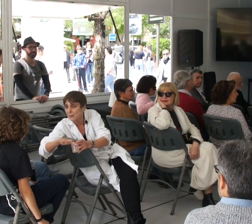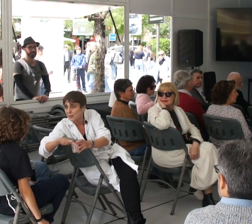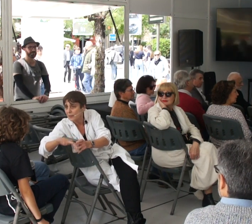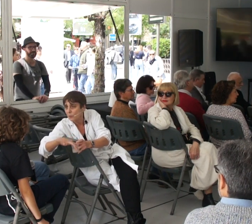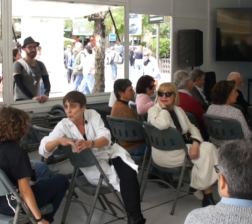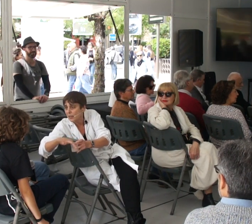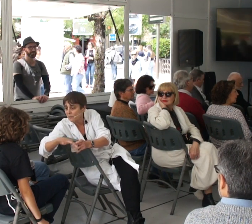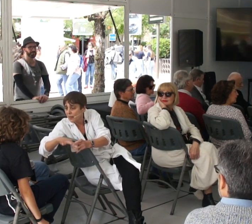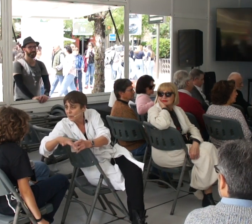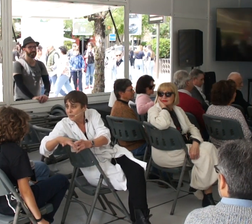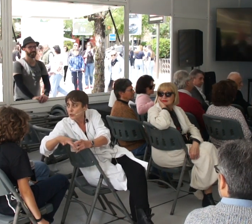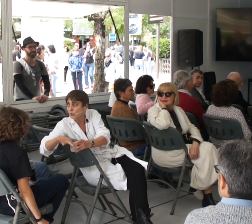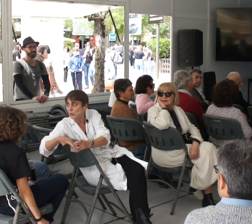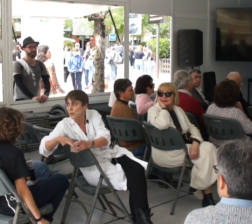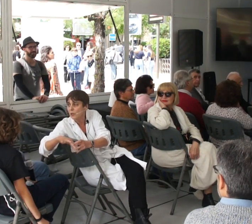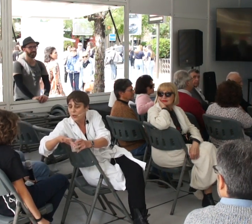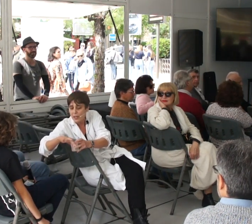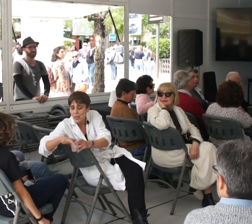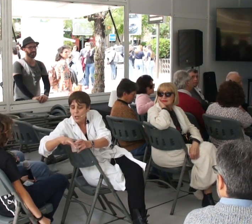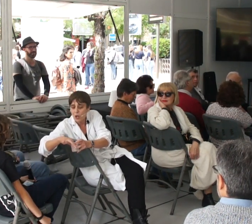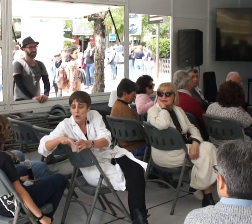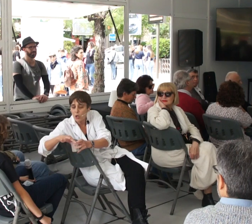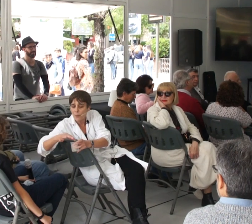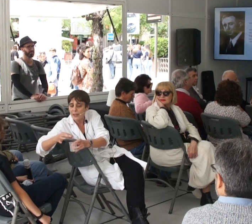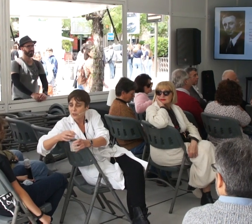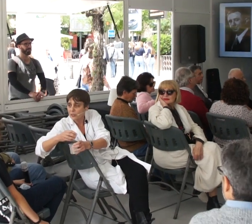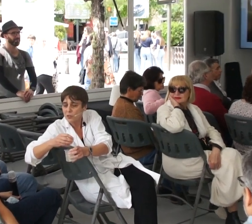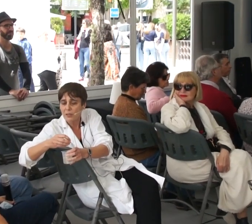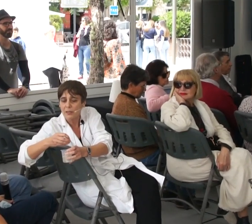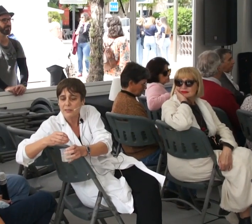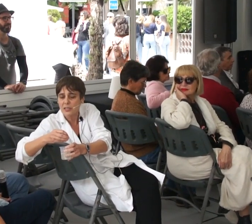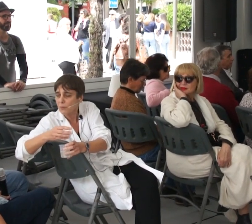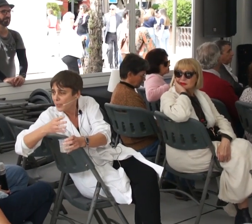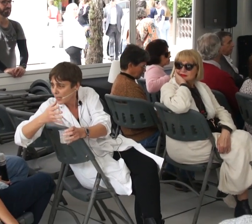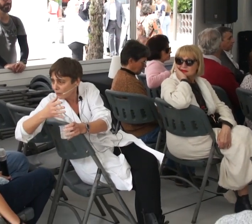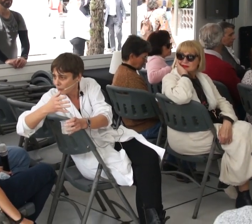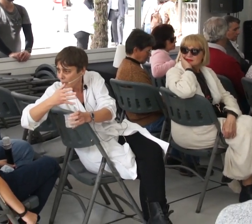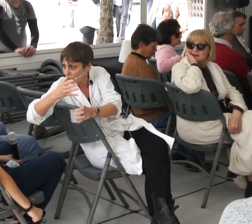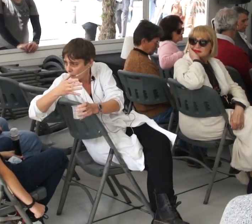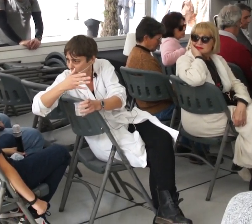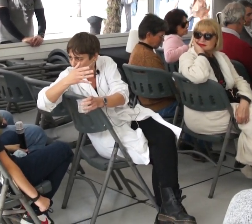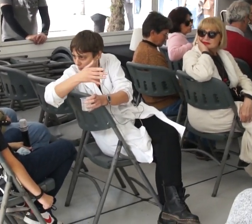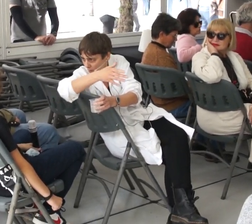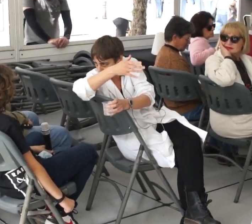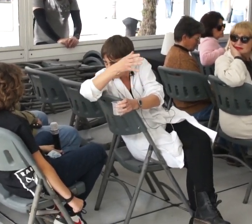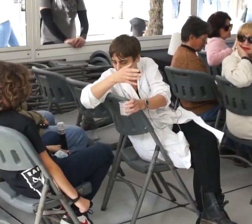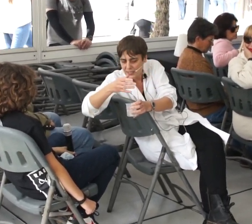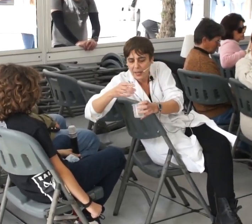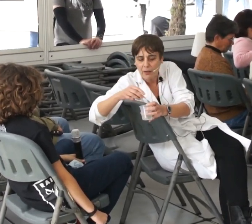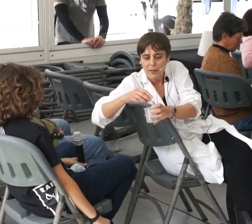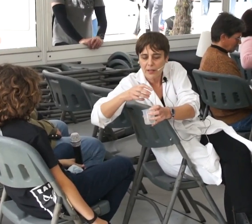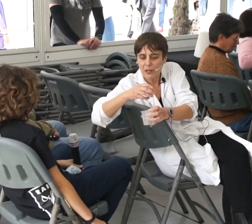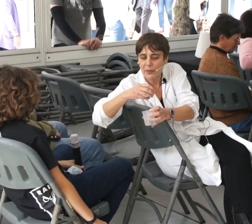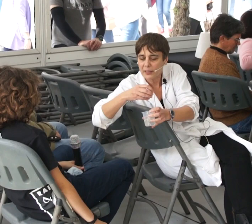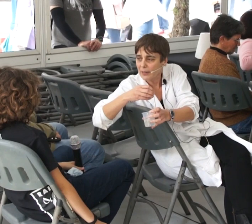se pierda parte del volumen es fácil. De hecho, tú esto puedes coger los pegotitos de si compran algo por Amazon o por lo que